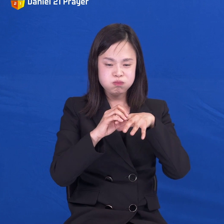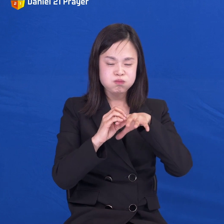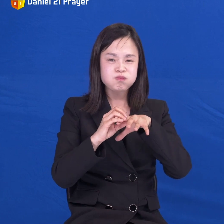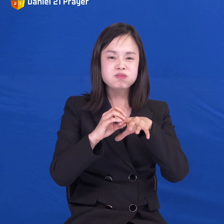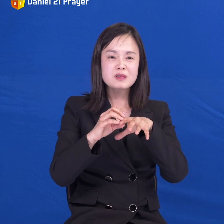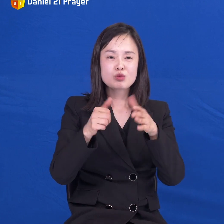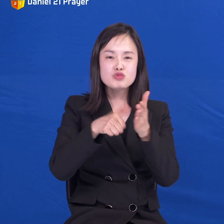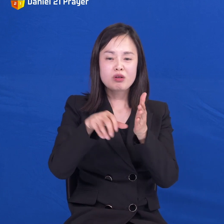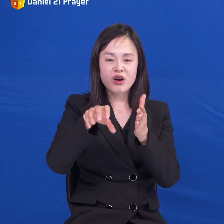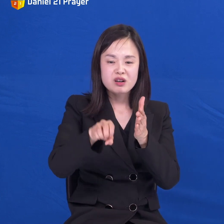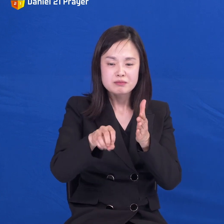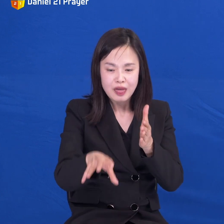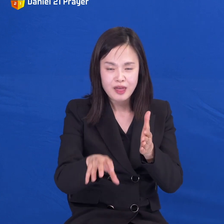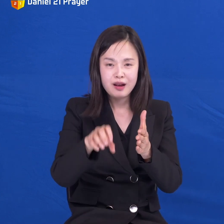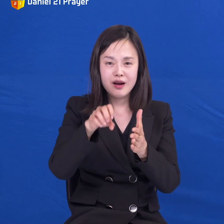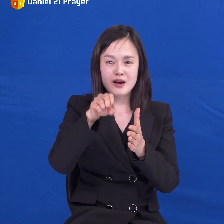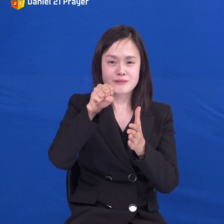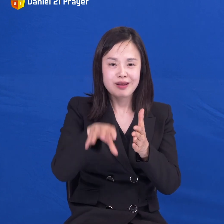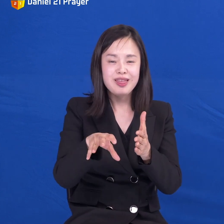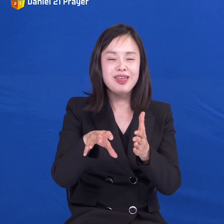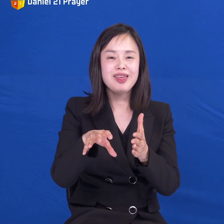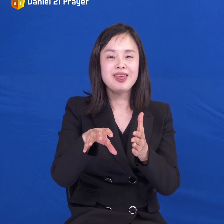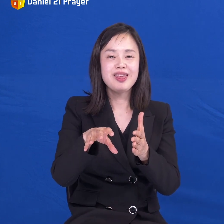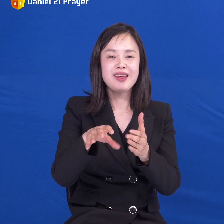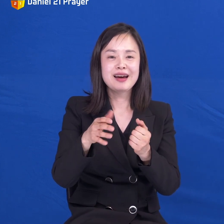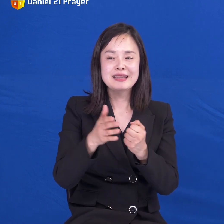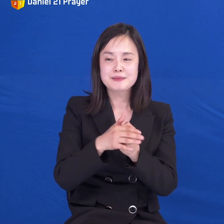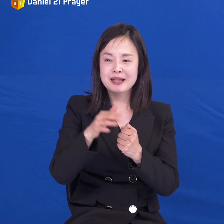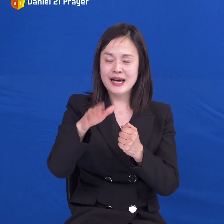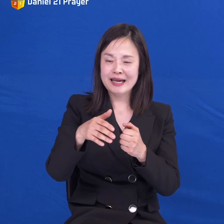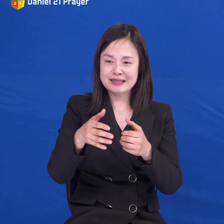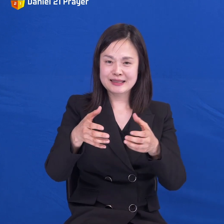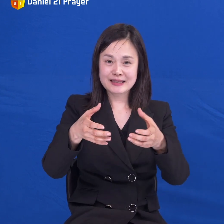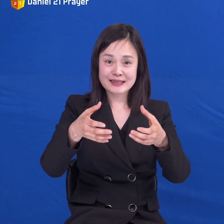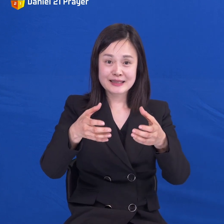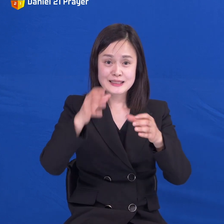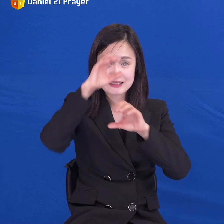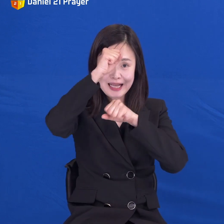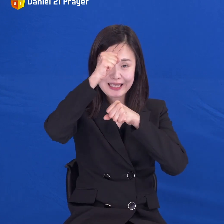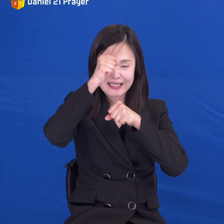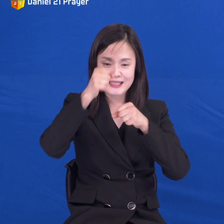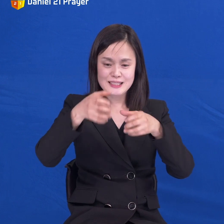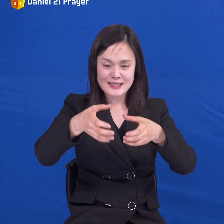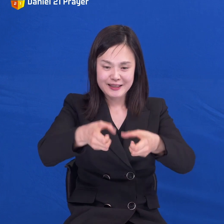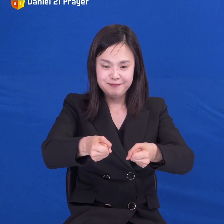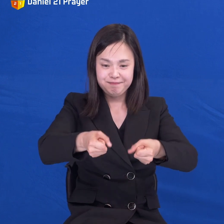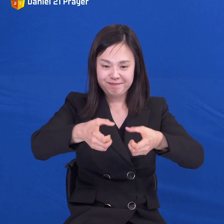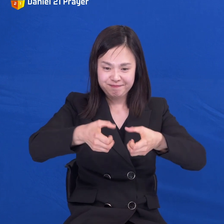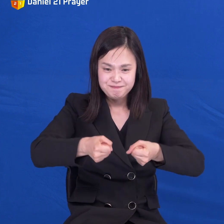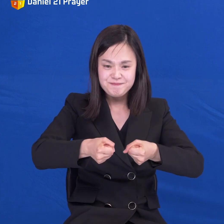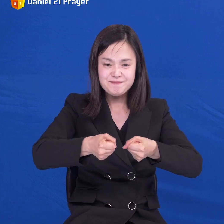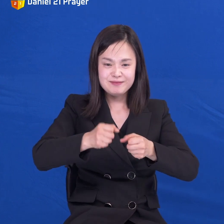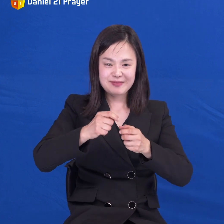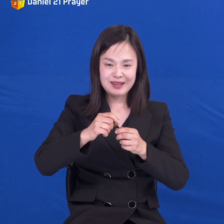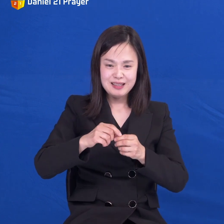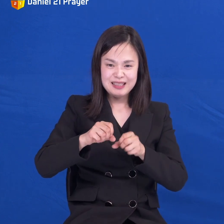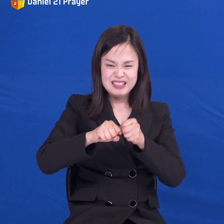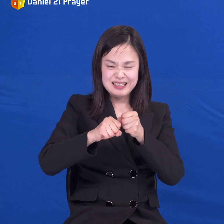그래서 걱정이 돼서 제가 다리를 잡고 쭉쭉쭉 1m 85가 될지어다.